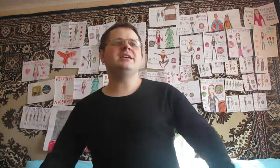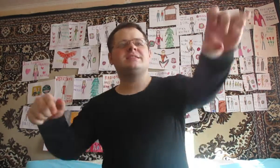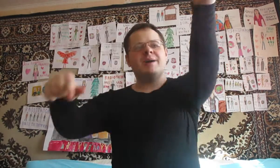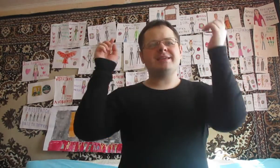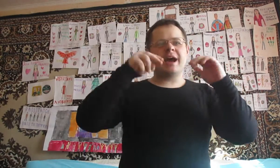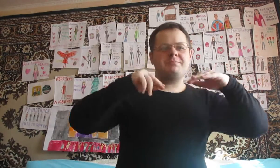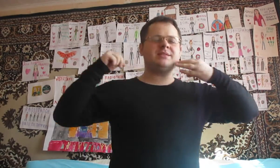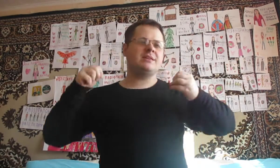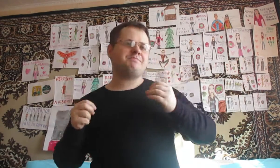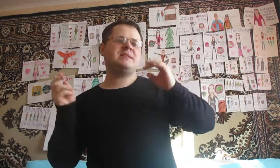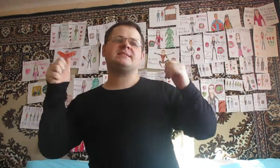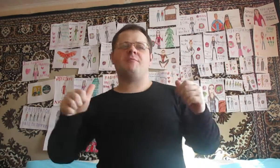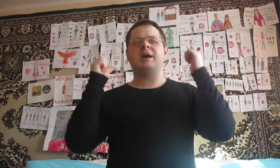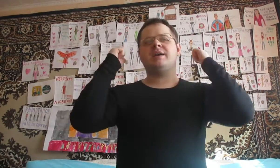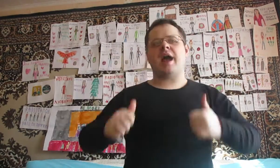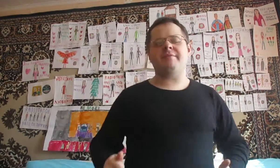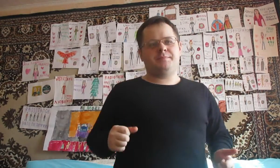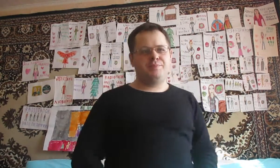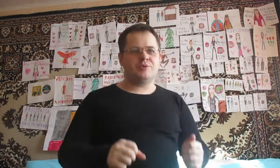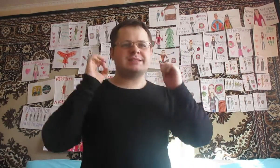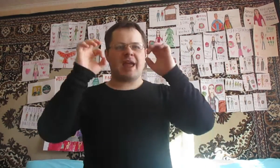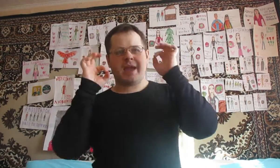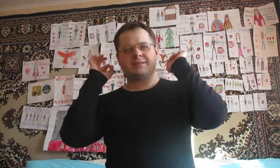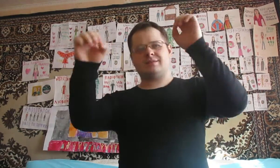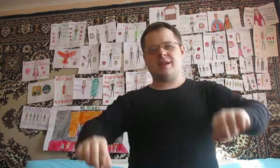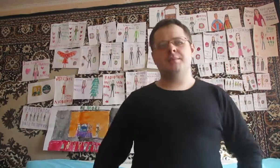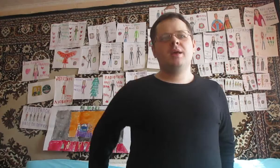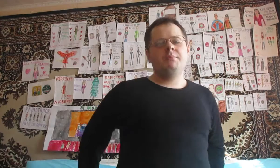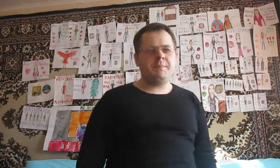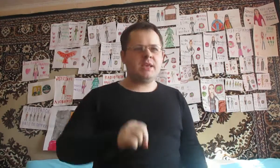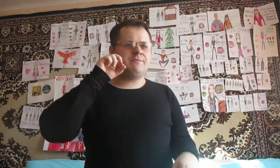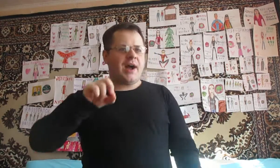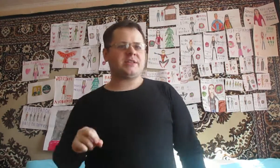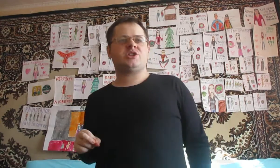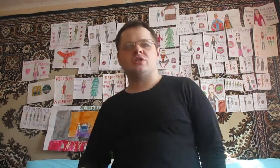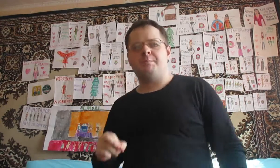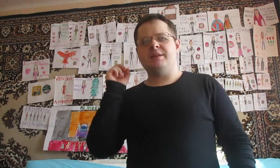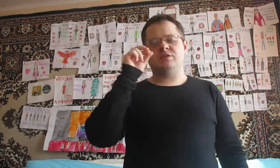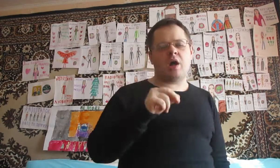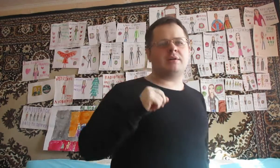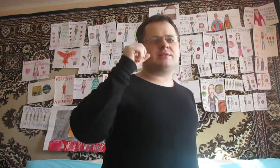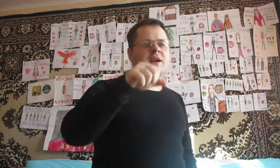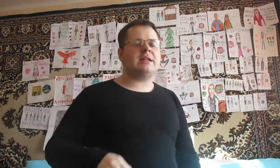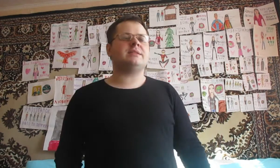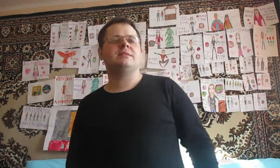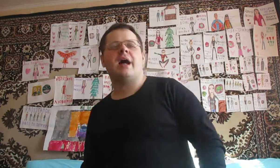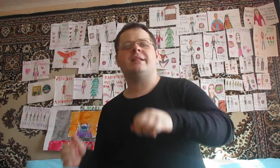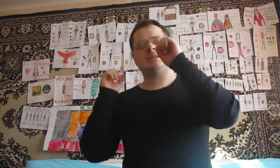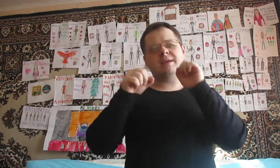Из Майами до песков Макаби будет этот трип. Мы не вади, чтобы доллар тратить на